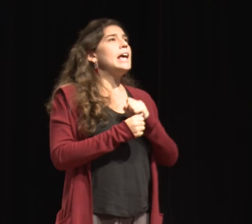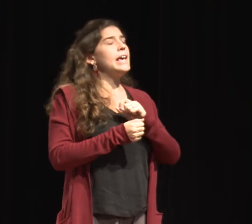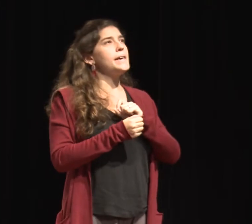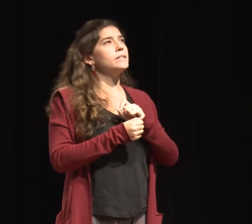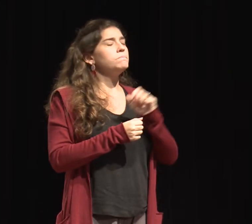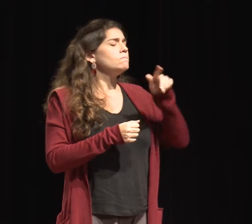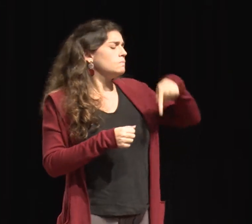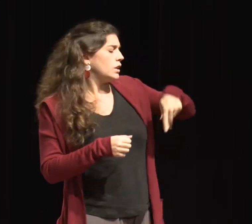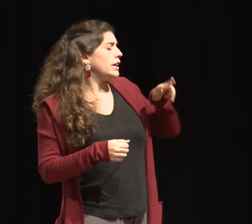Já foi falado, né?